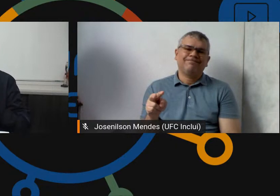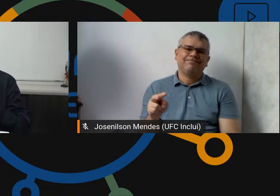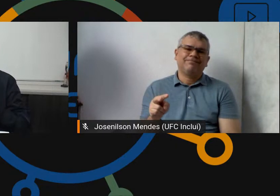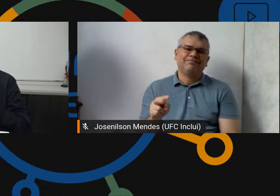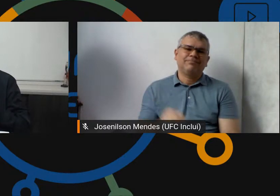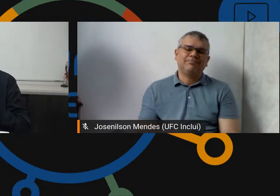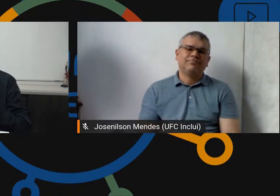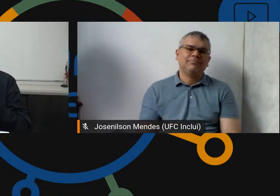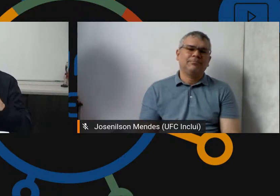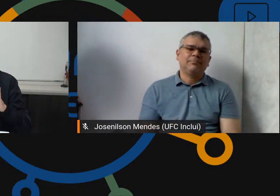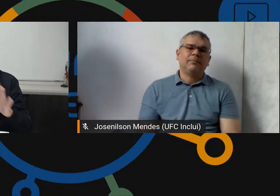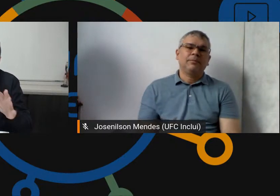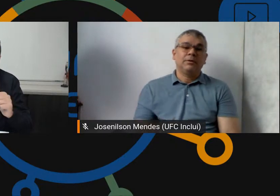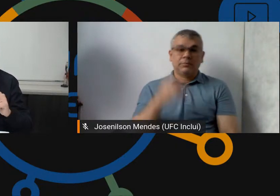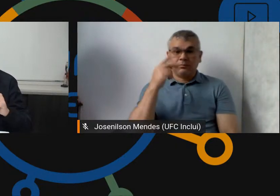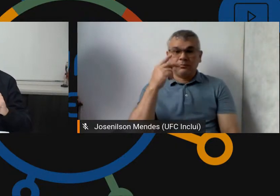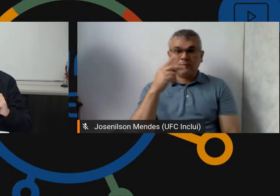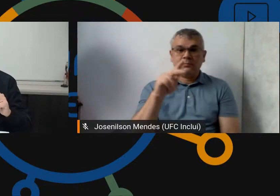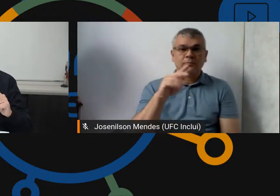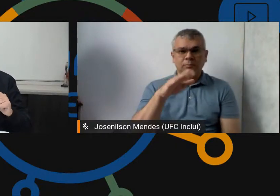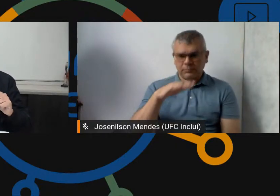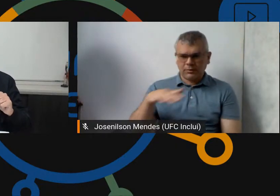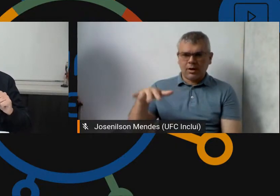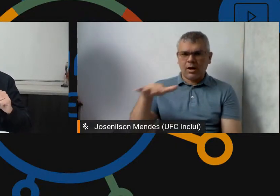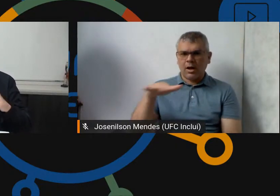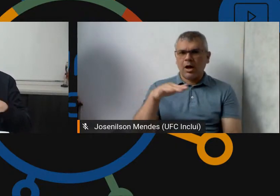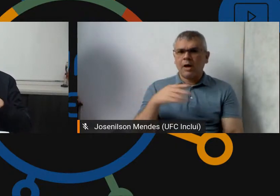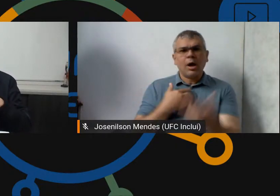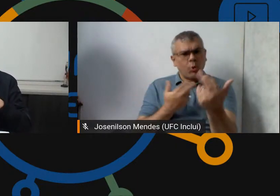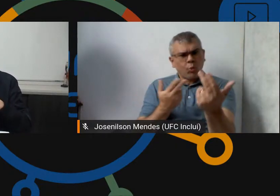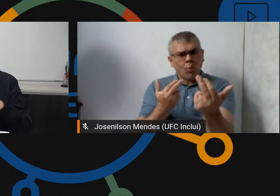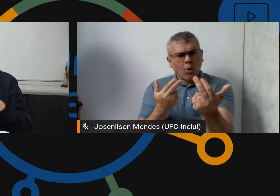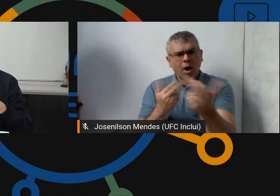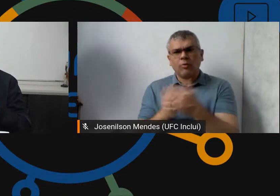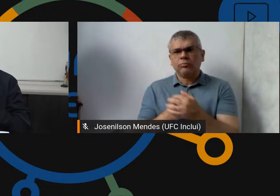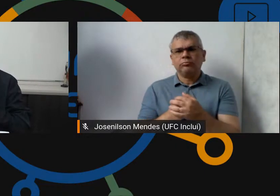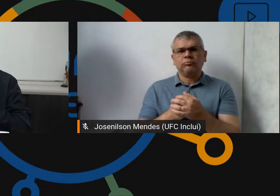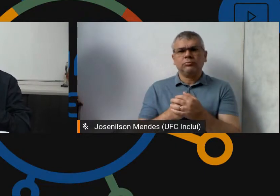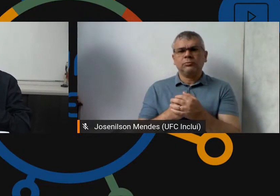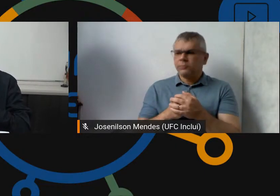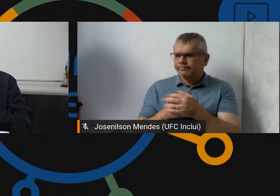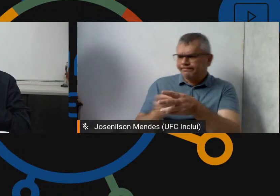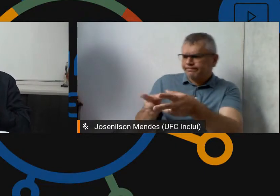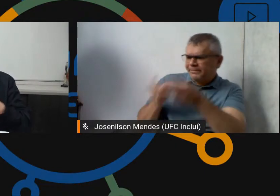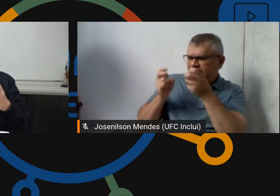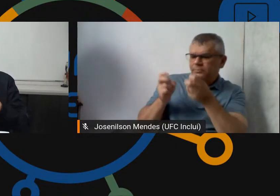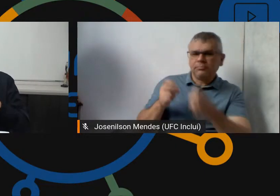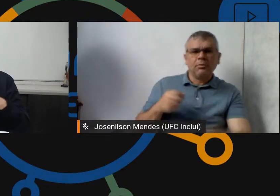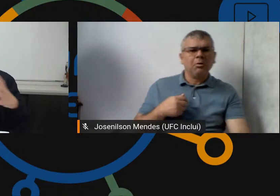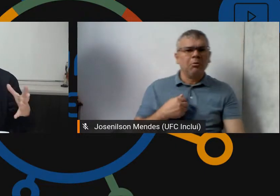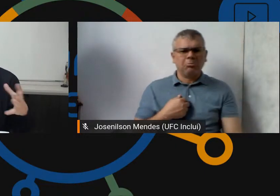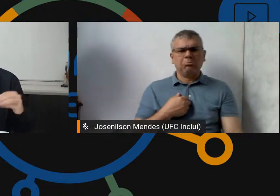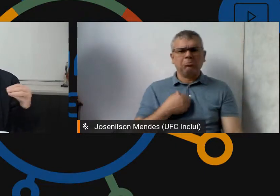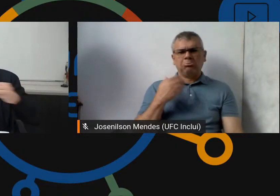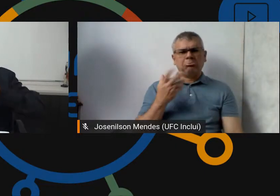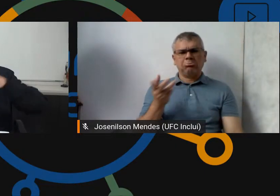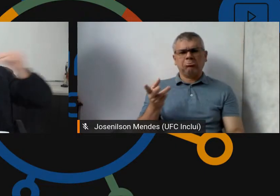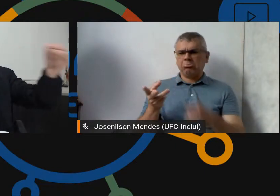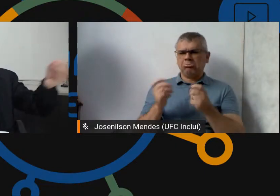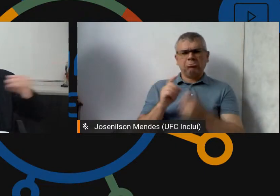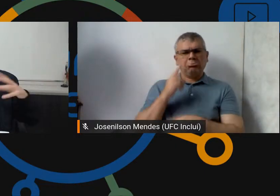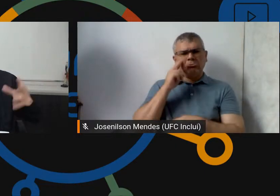especialidade, algum problema tem. Ou eu estou fazendo coisa errada, ou você fez coisa errada. Tá? Isso é um critério natural. Você